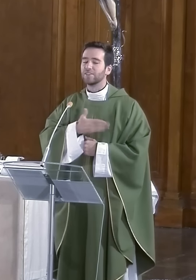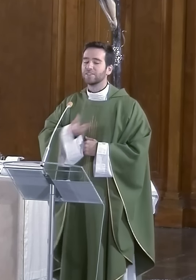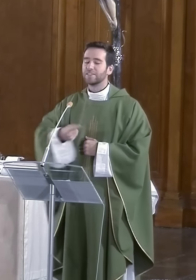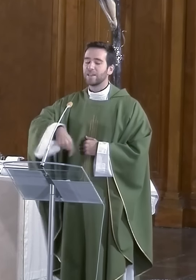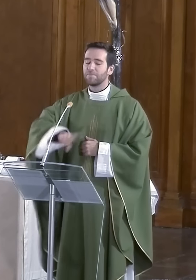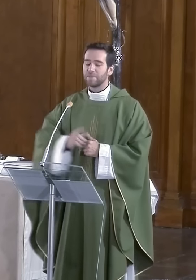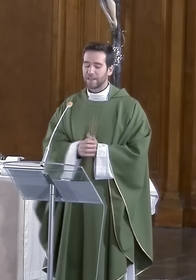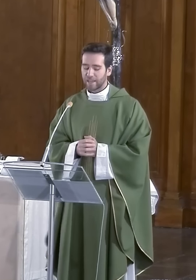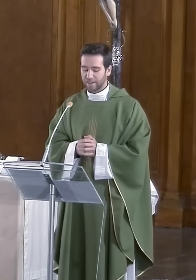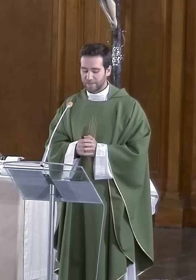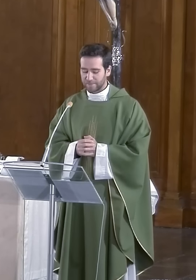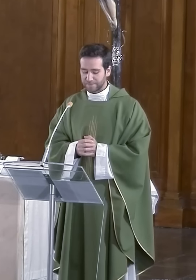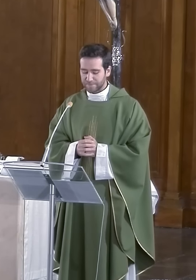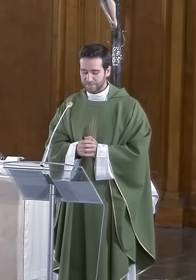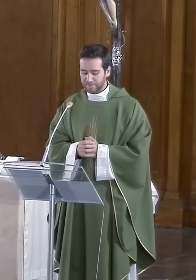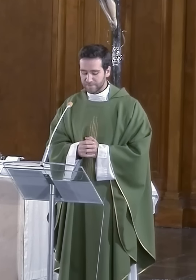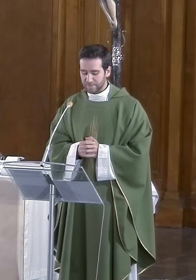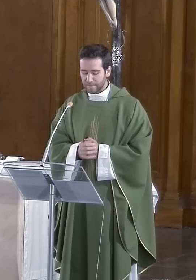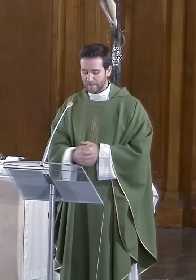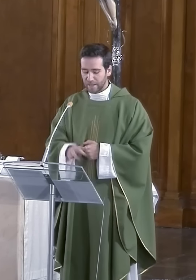Cristo, ten piedad.